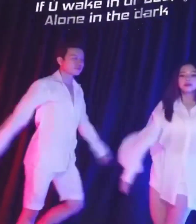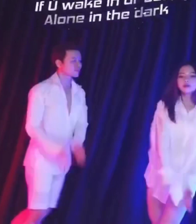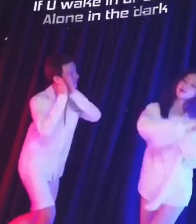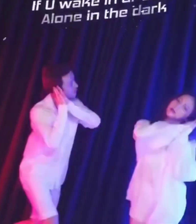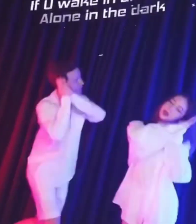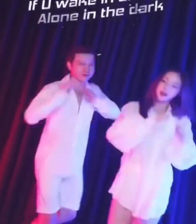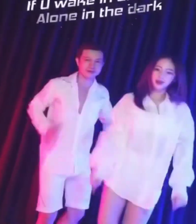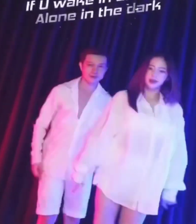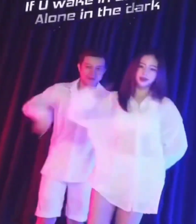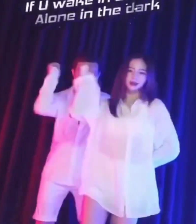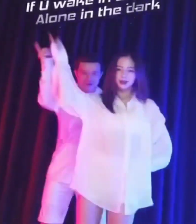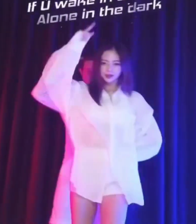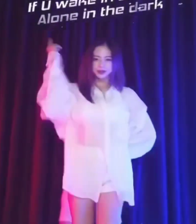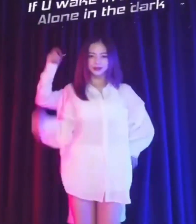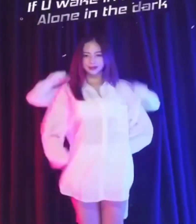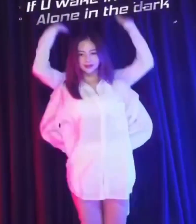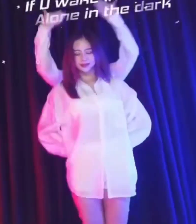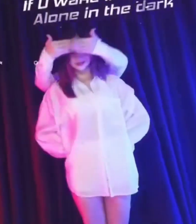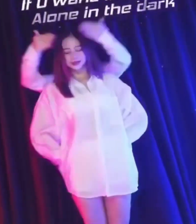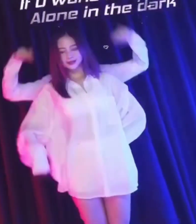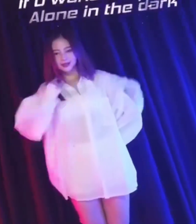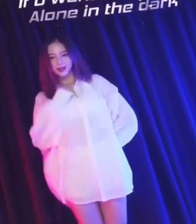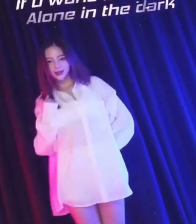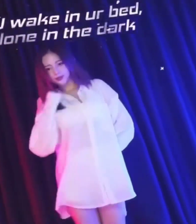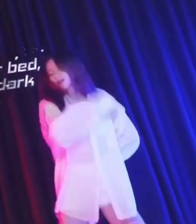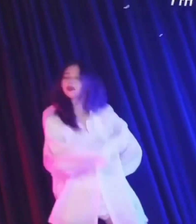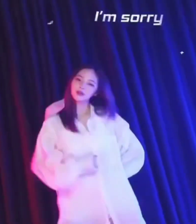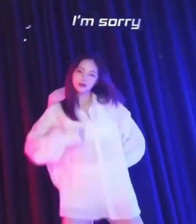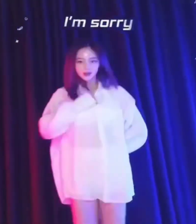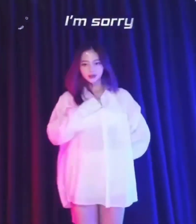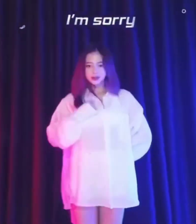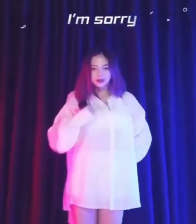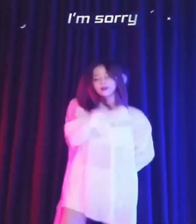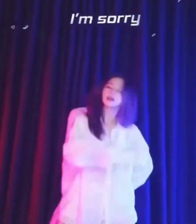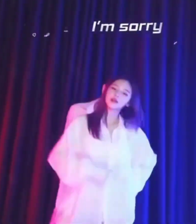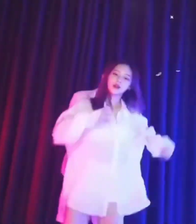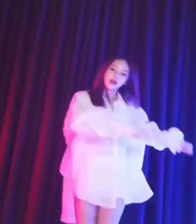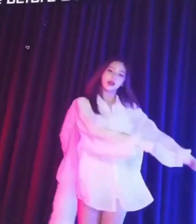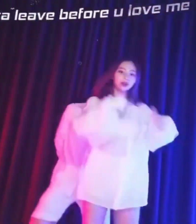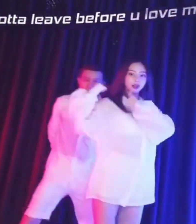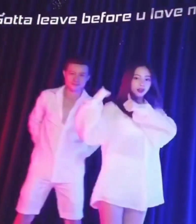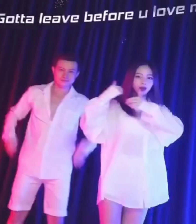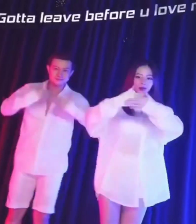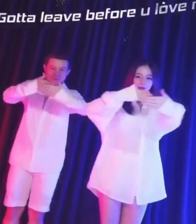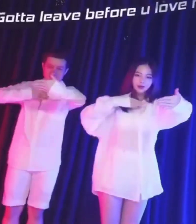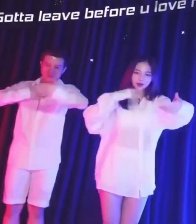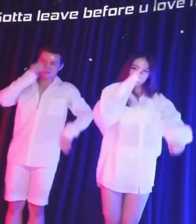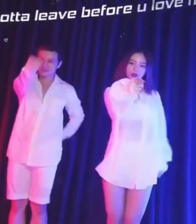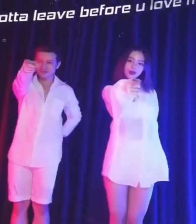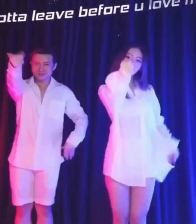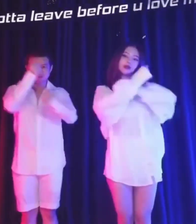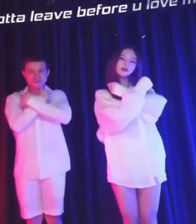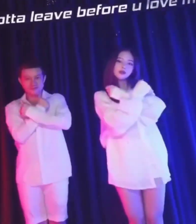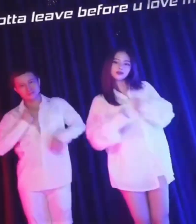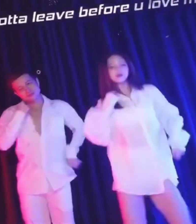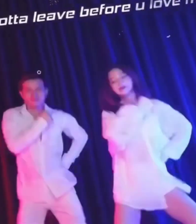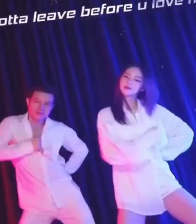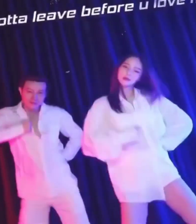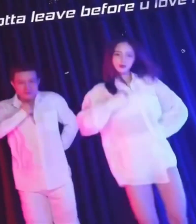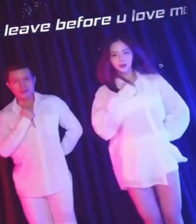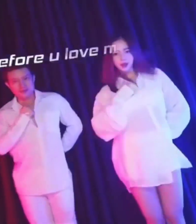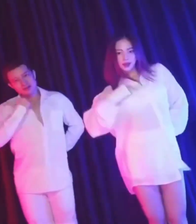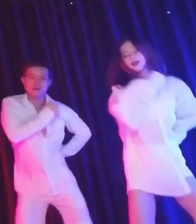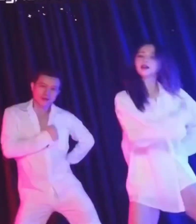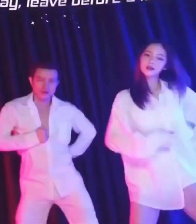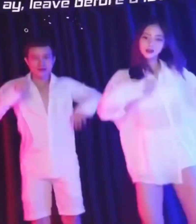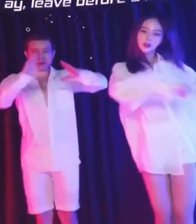Love Me, mình có đôi điều muốn chia sẻ về bài nhảy này. Với những bạn sử dụng thủ ngữ một cách chuyên nghiệp thì các bạn ấy chỉ tập trung giải thích